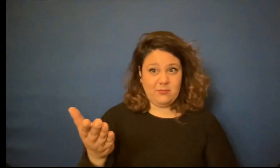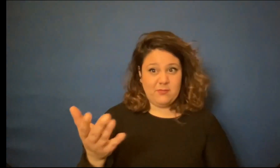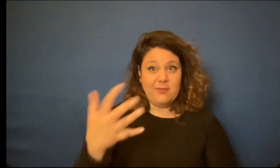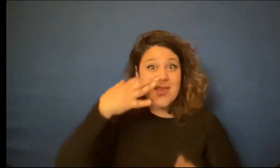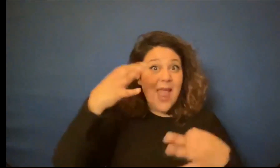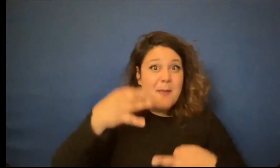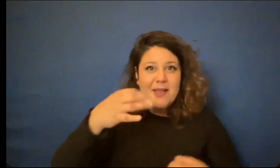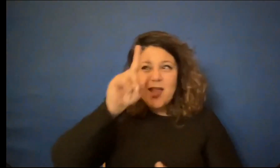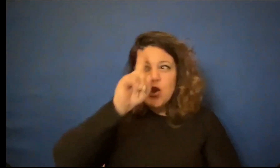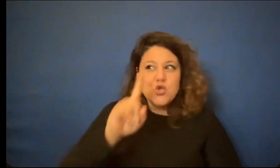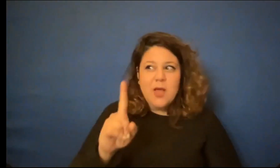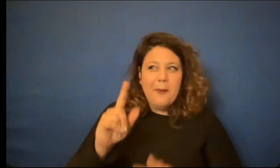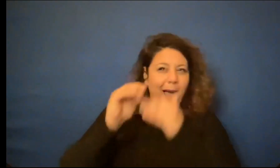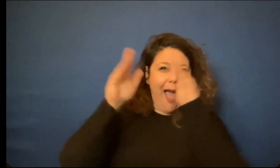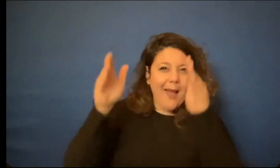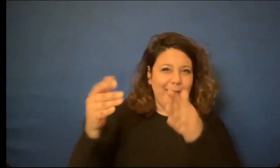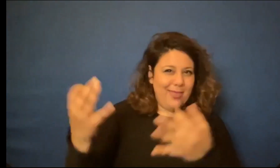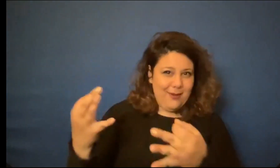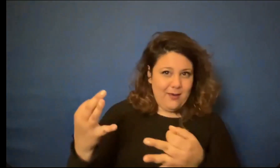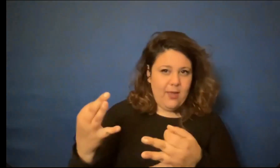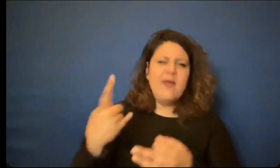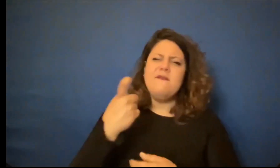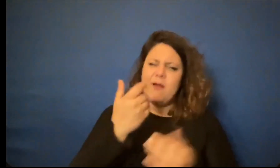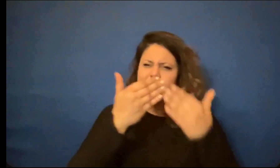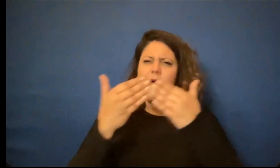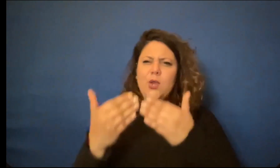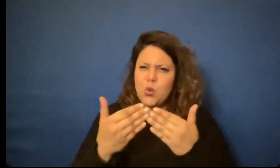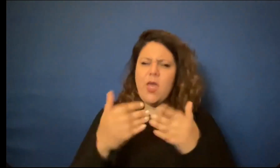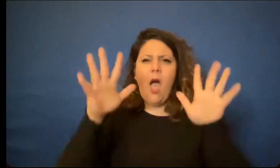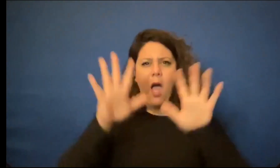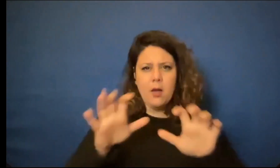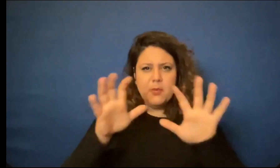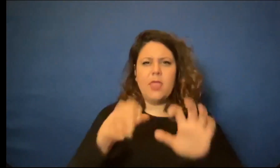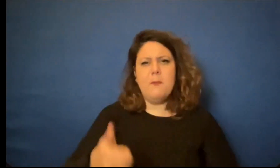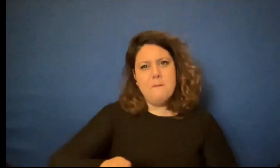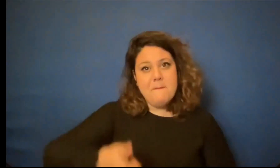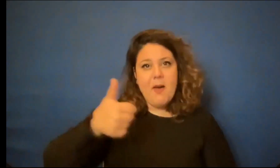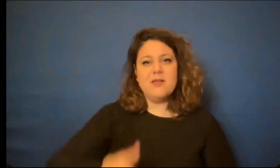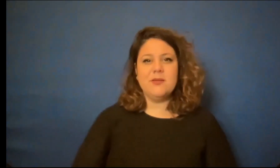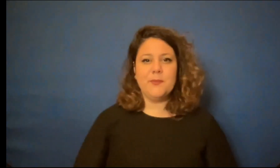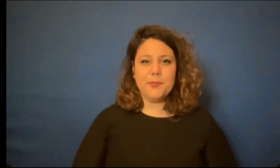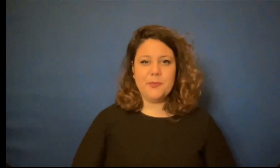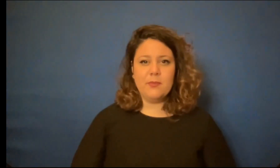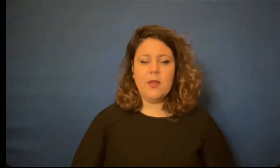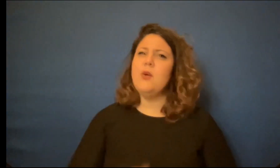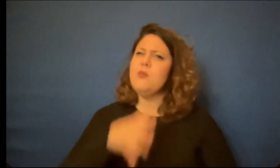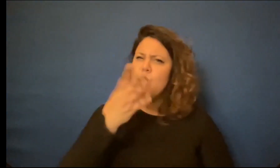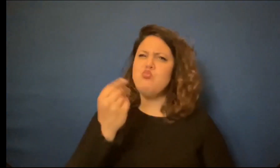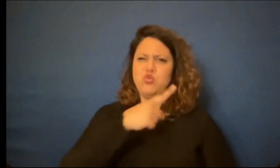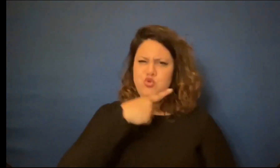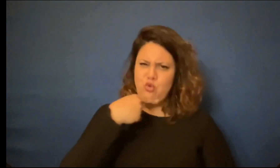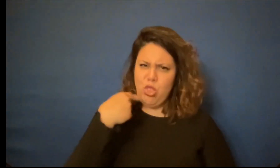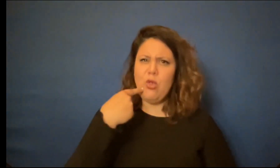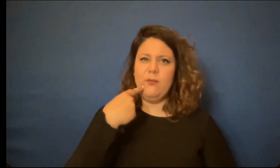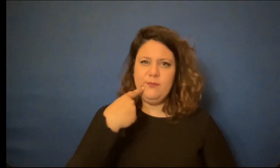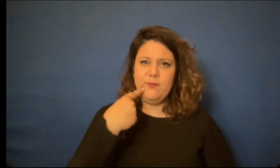Entonces, creo que hay mucho que estudiar todavía sobre ello y aprender sobre ello. porque hay mucho dolor, mucho